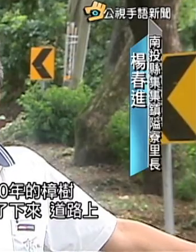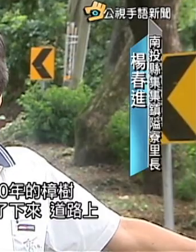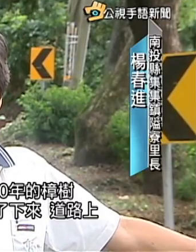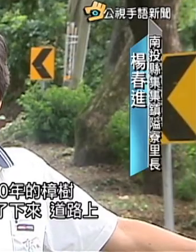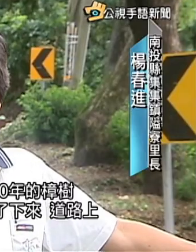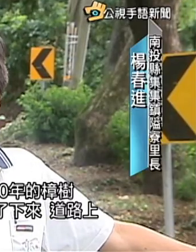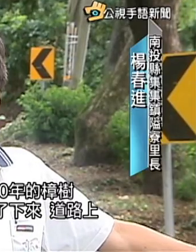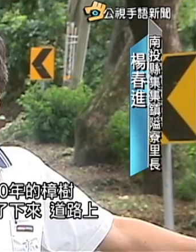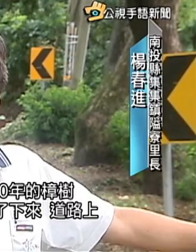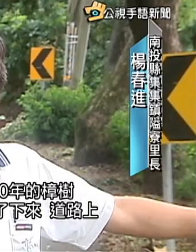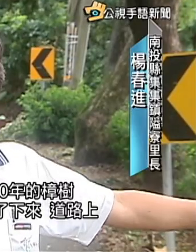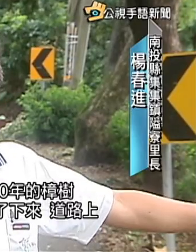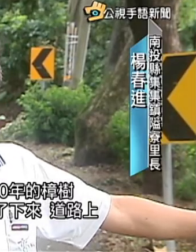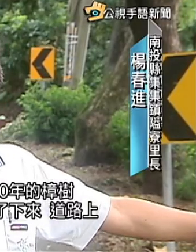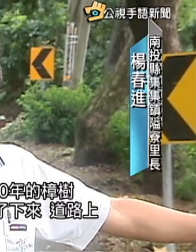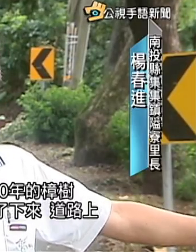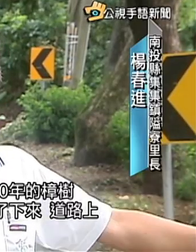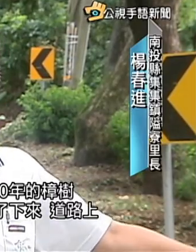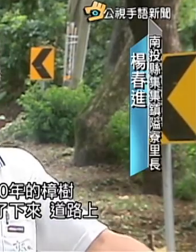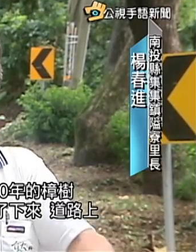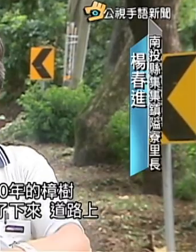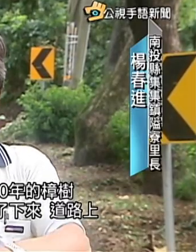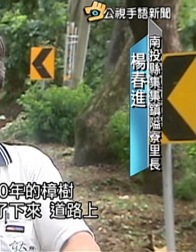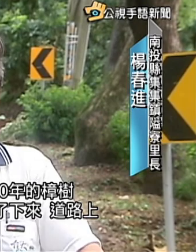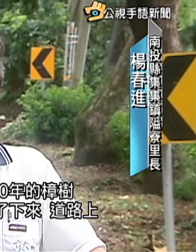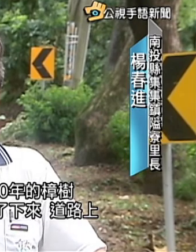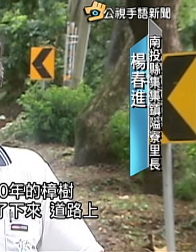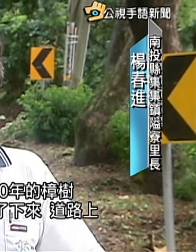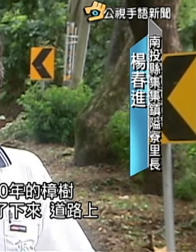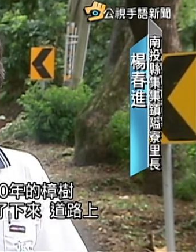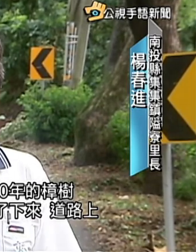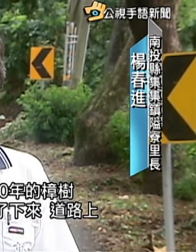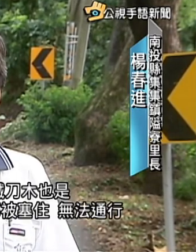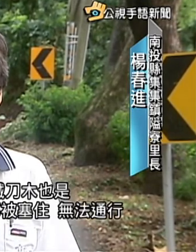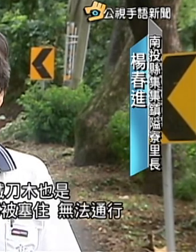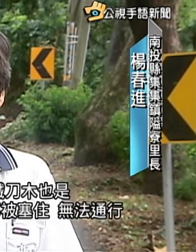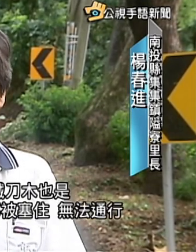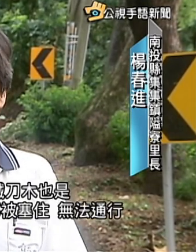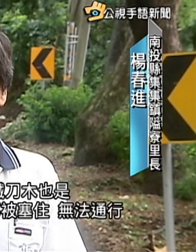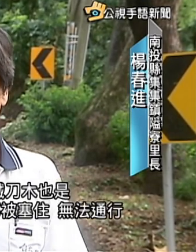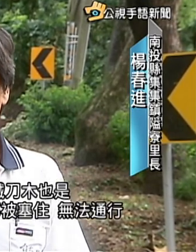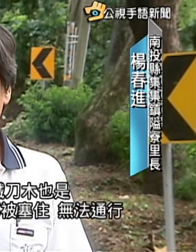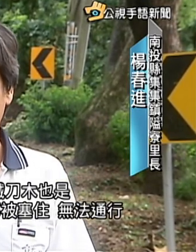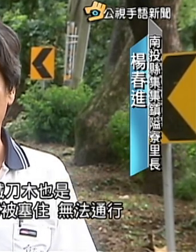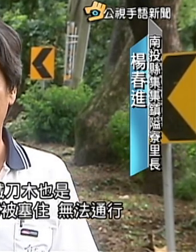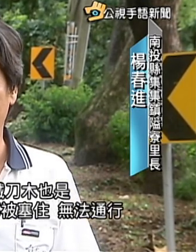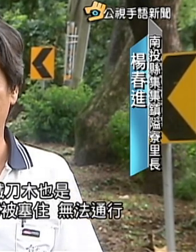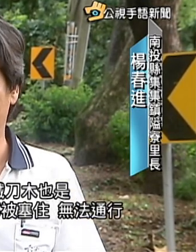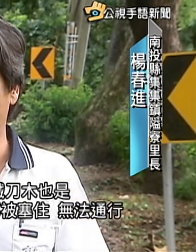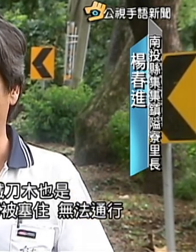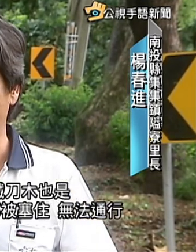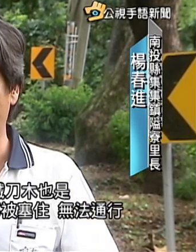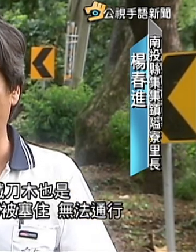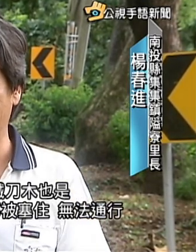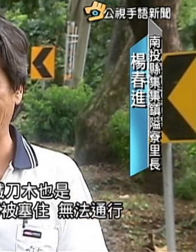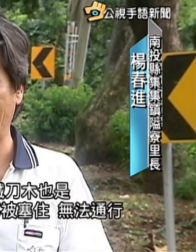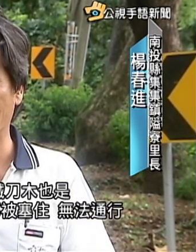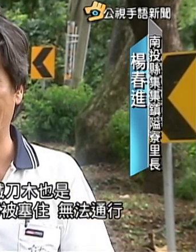的墙啊，哈，这样有倒落来规个路，啊，加遐铁道木哈，拢总是这个规个路拢塌地下拢袂